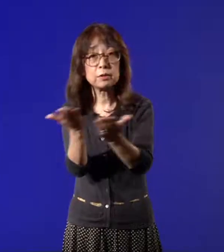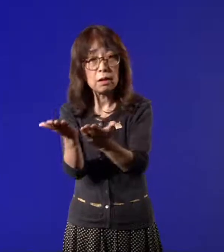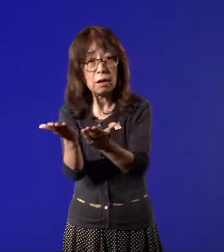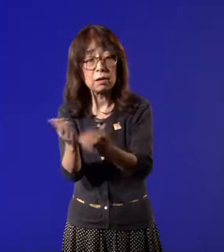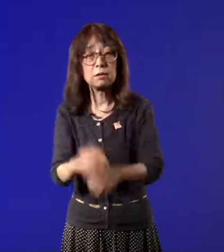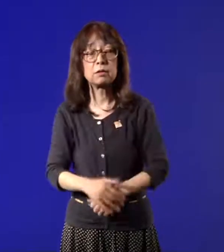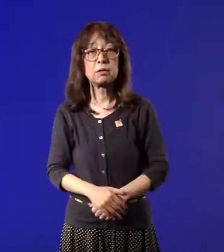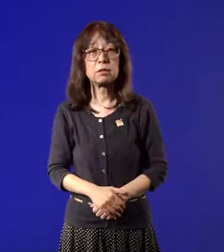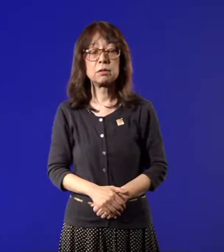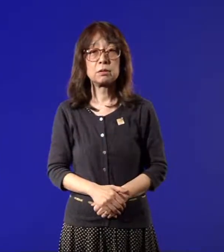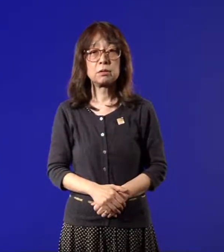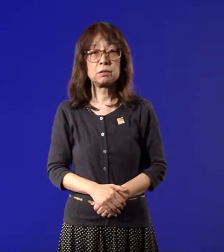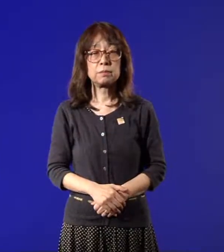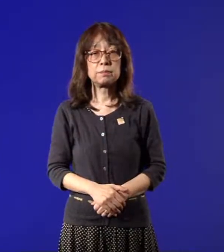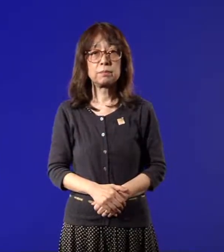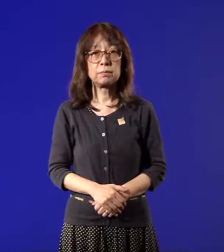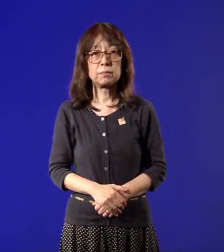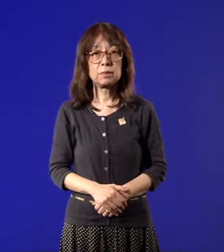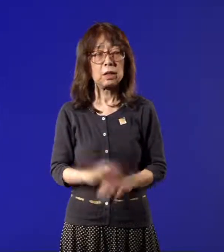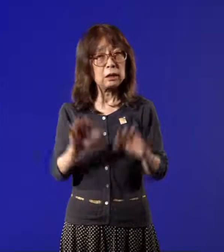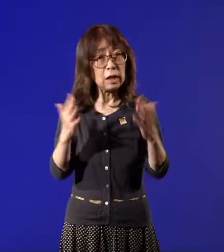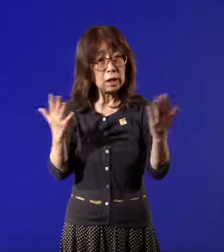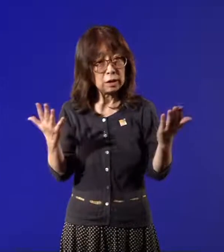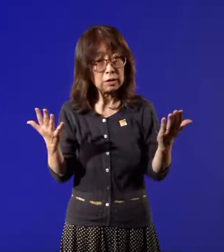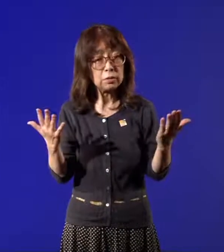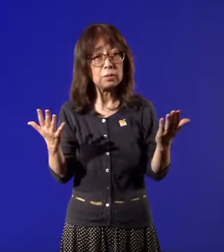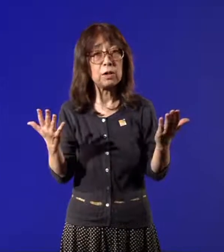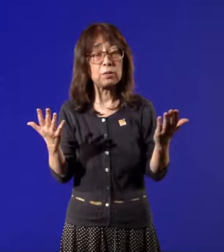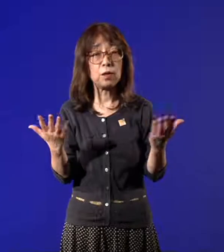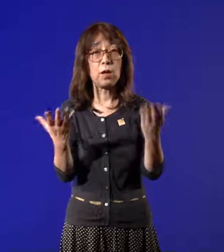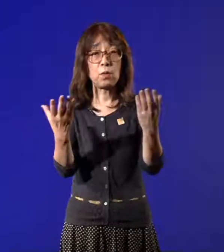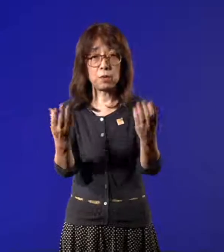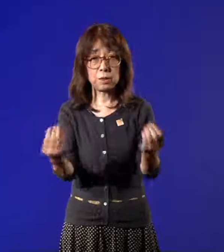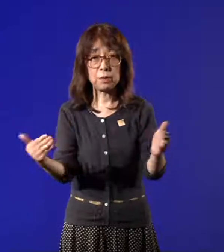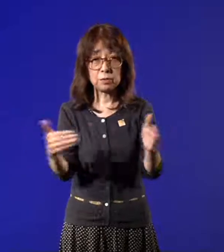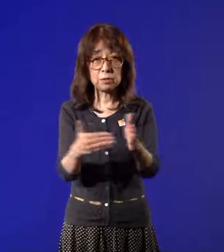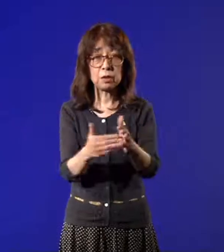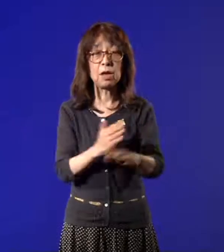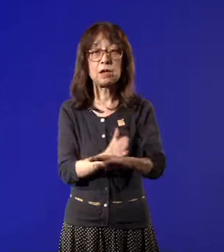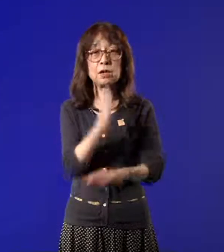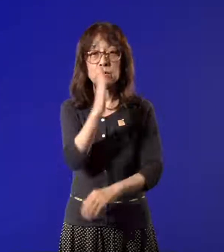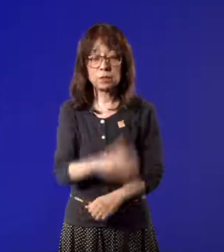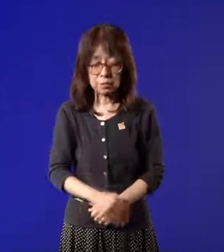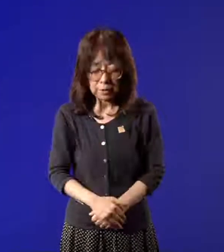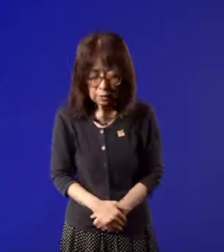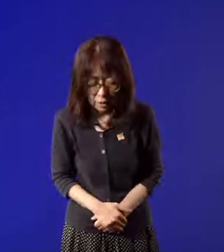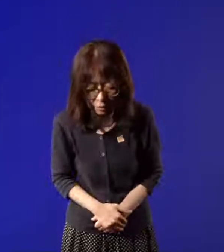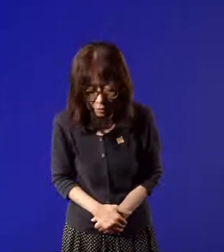ないようなので以上で終わります。どうもありがとうございました。